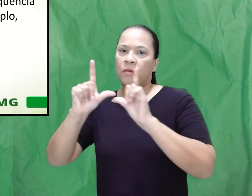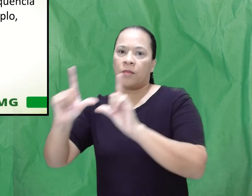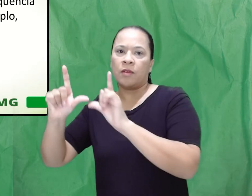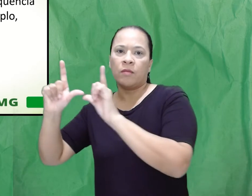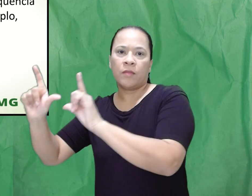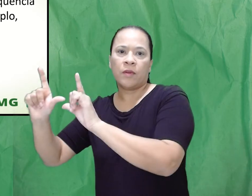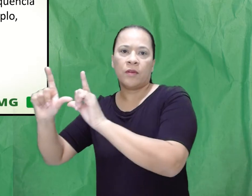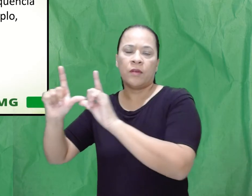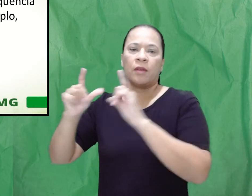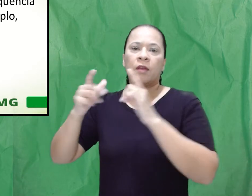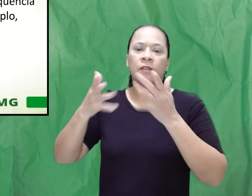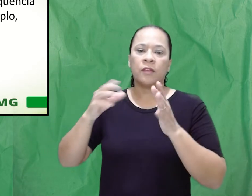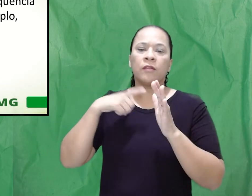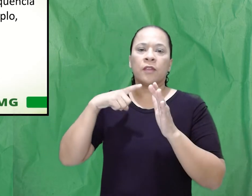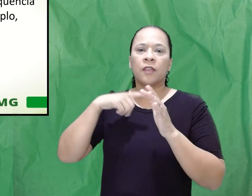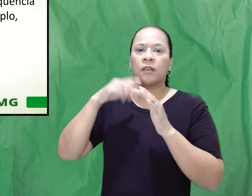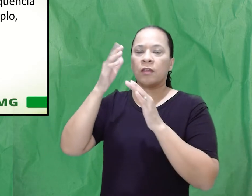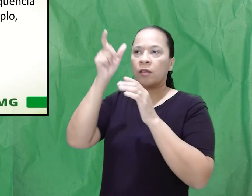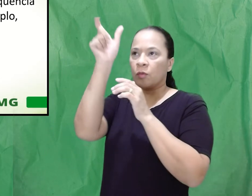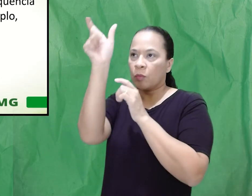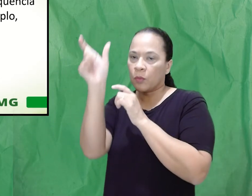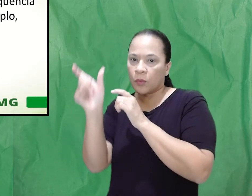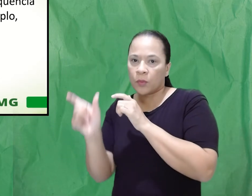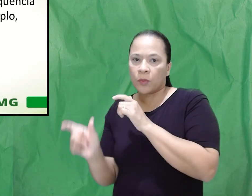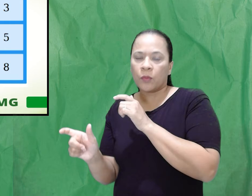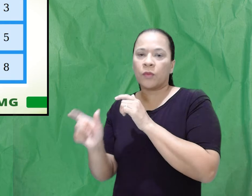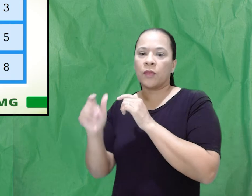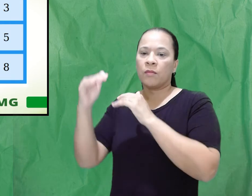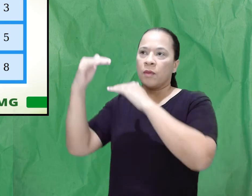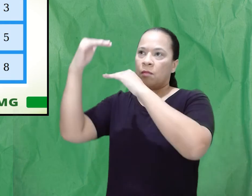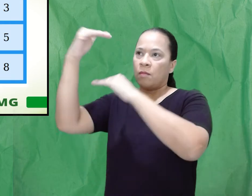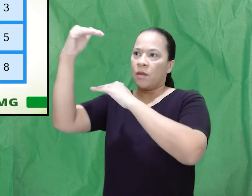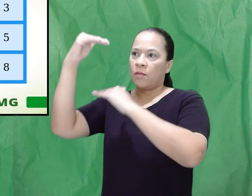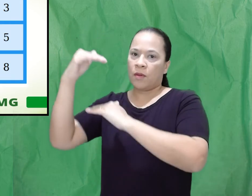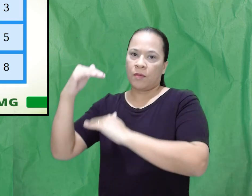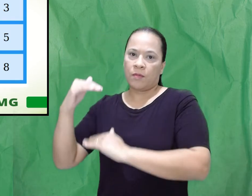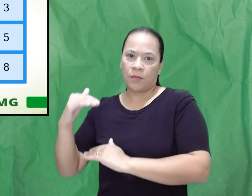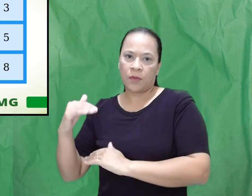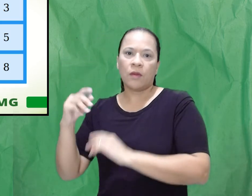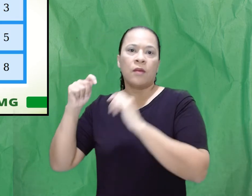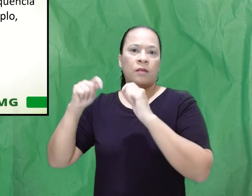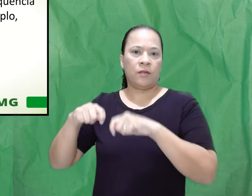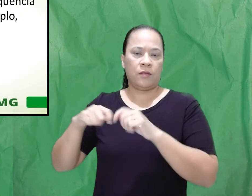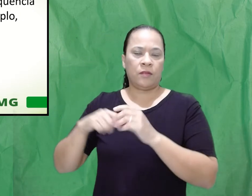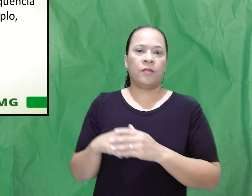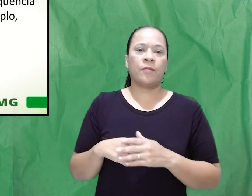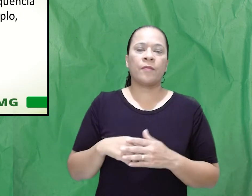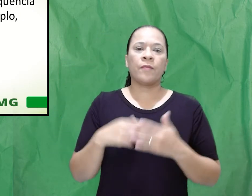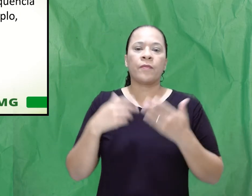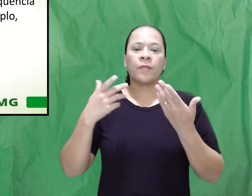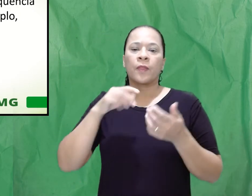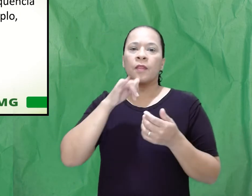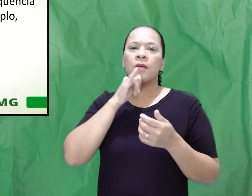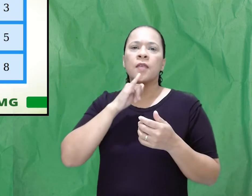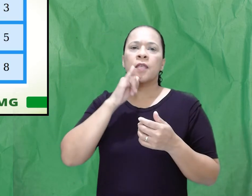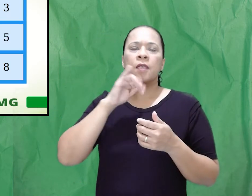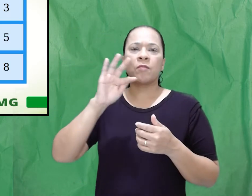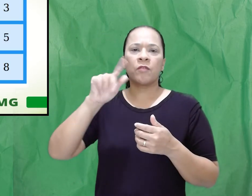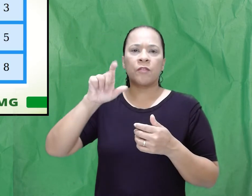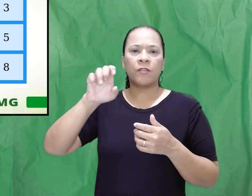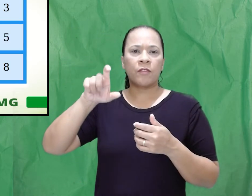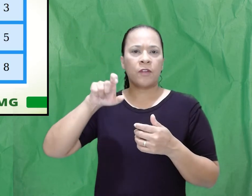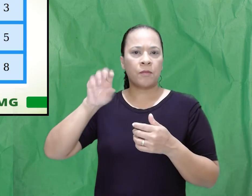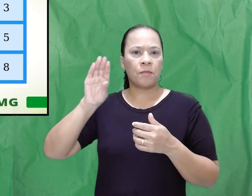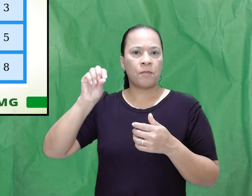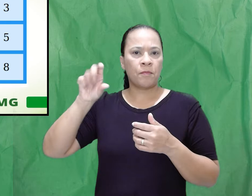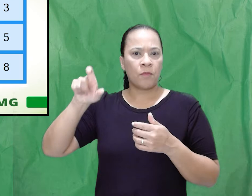consigo também tratar dessa forma, colunar. Esses exemplos de Flexbox